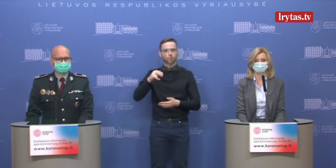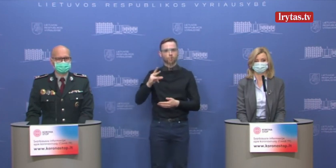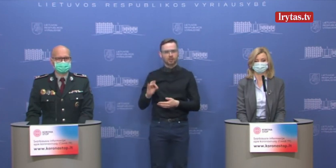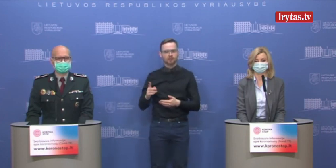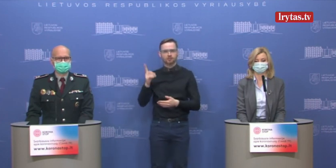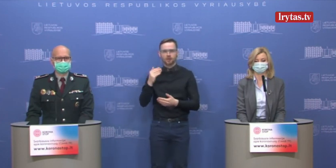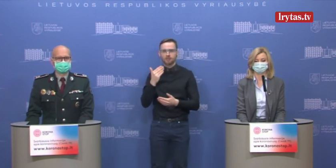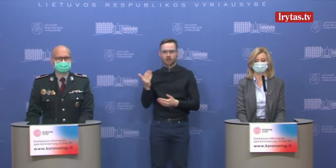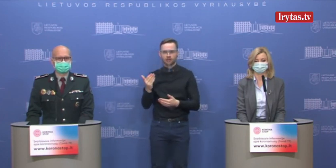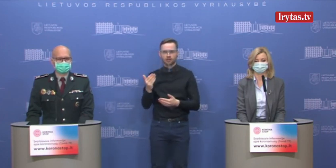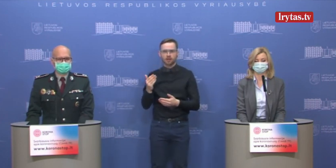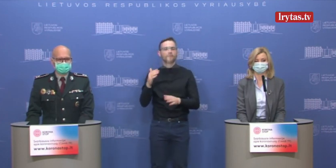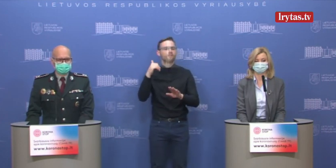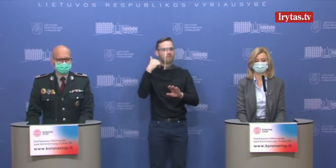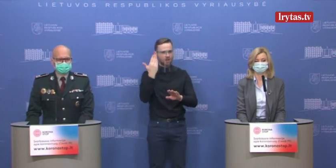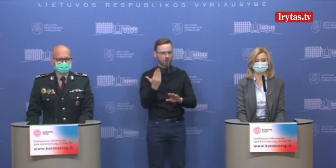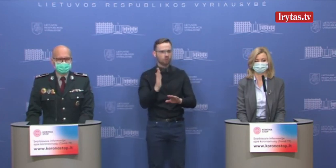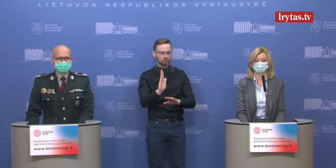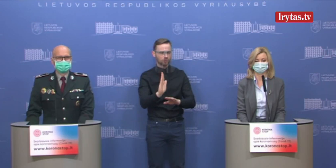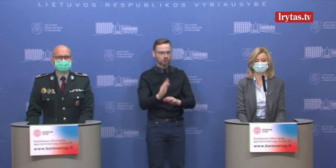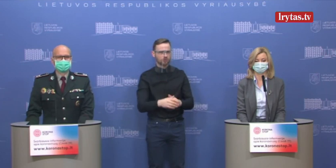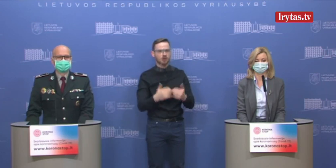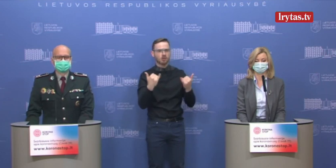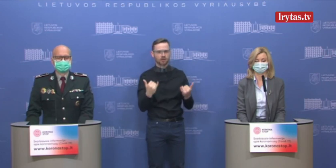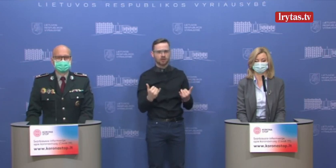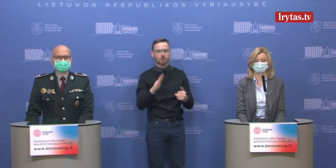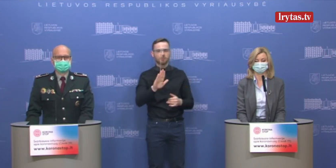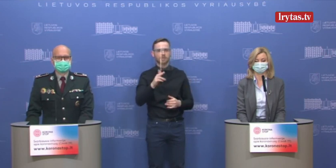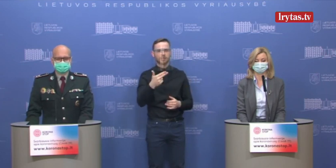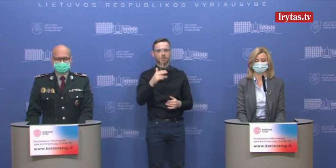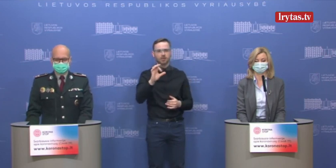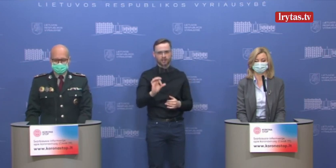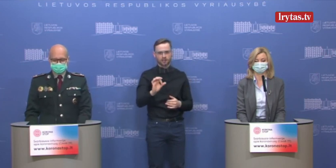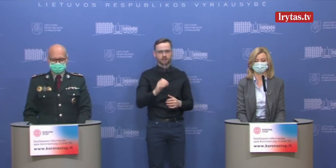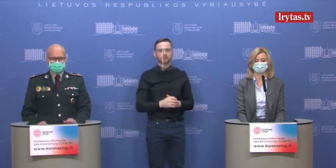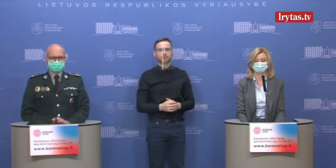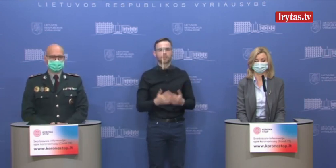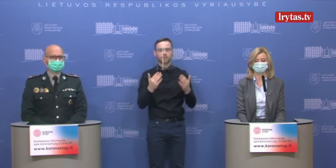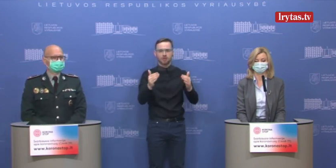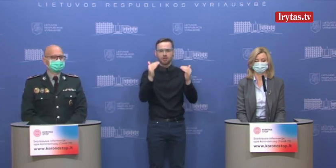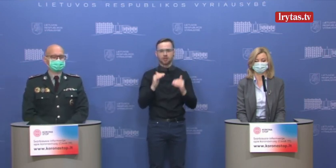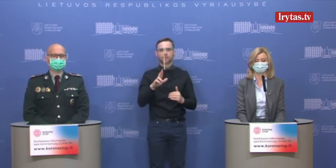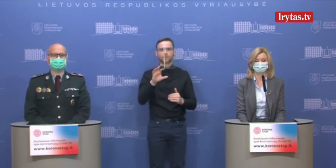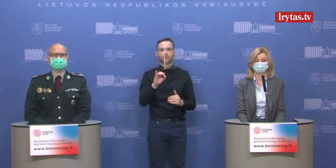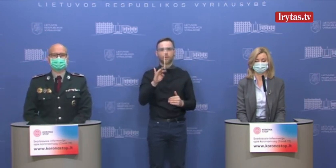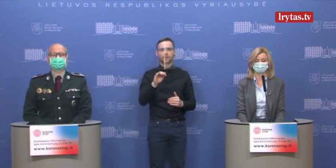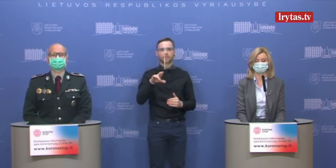Tai truputėlį vėliau, gerai, po jo pasisakymo. Gerai. Dabar tada klausia BNS, ruošiasi vėl Reuters ir ELTA.